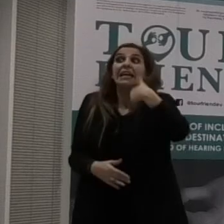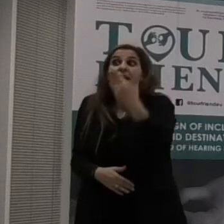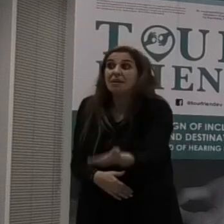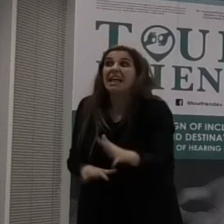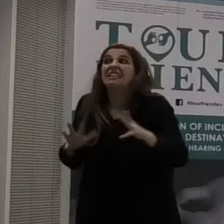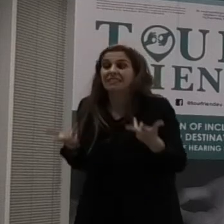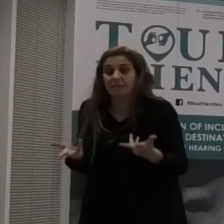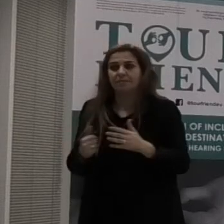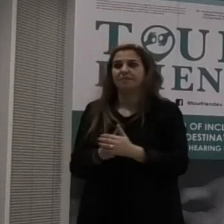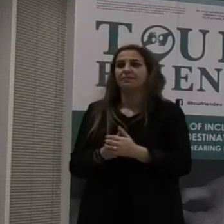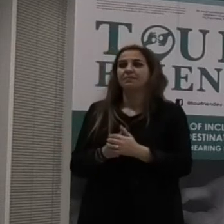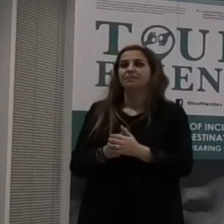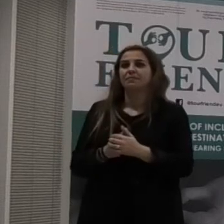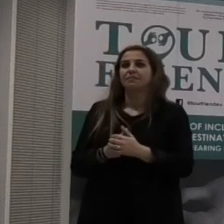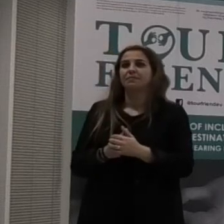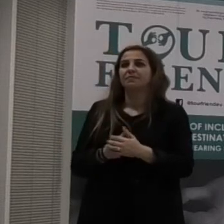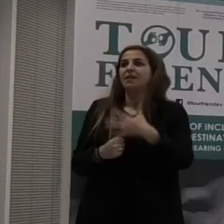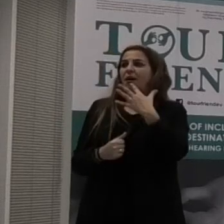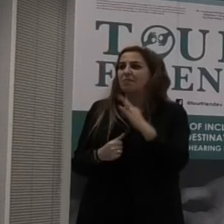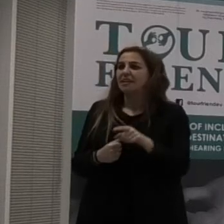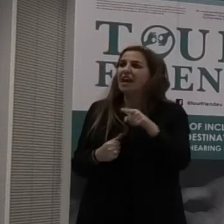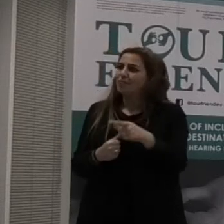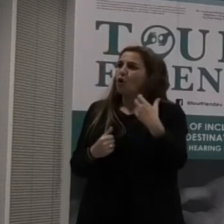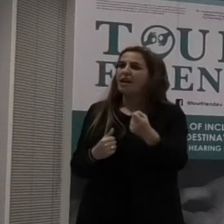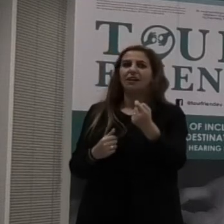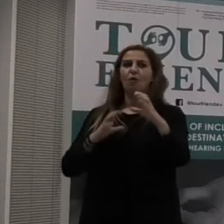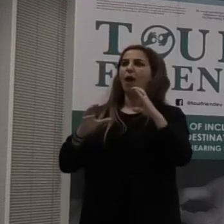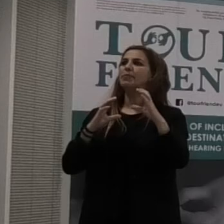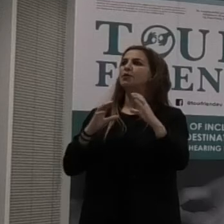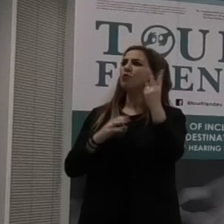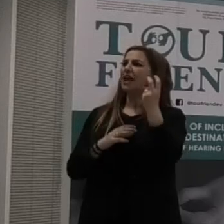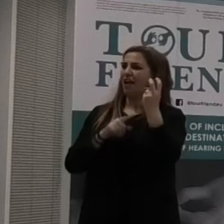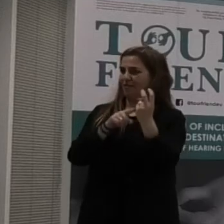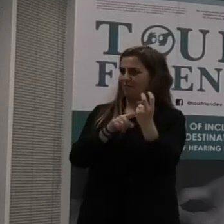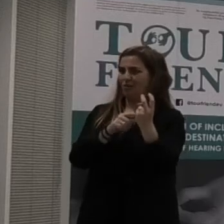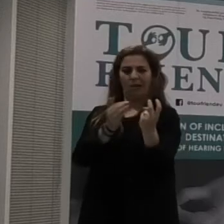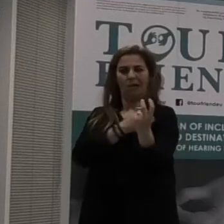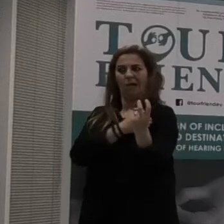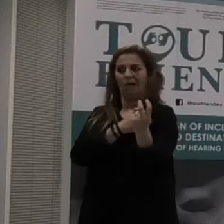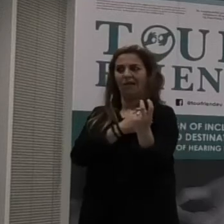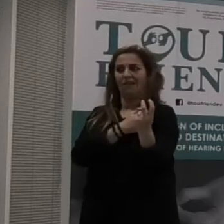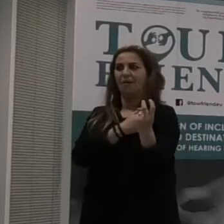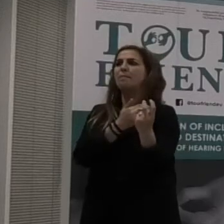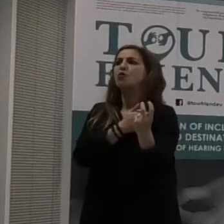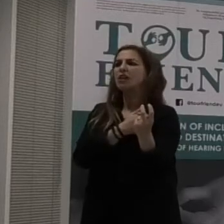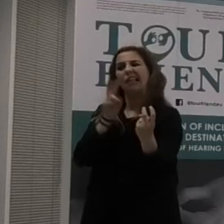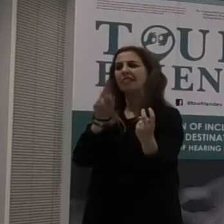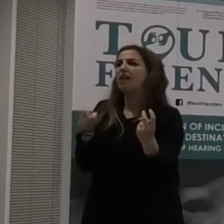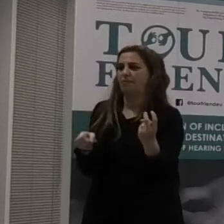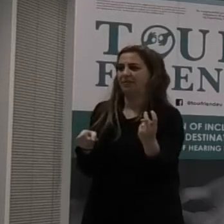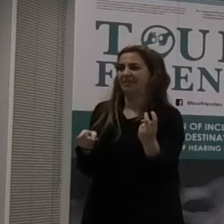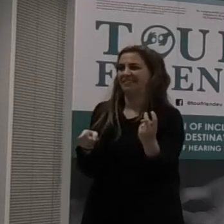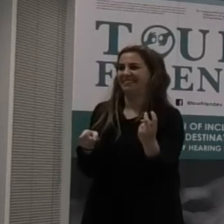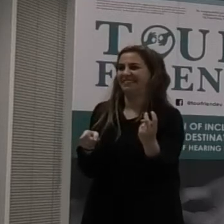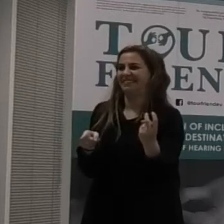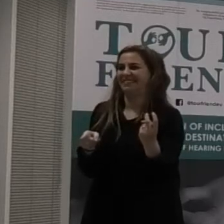Είναι ένα educational moment θα λέγαμε, όπου γίνεται μια ερώτηση πάνω σε αυτό το οποίο βλέπεις, μέσω από το